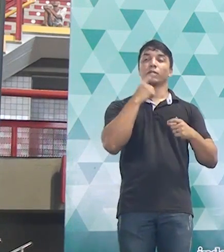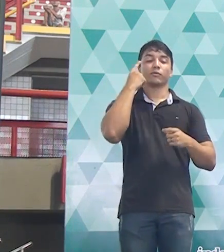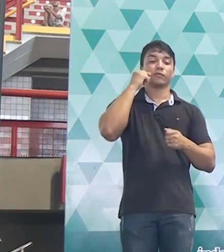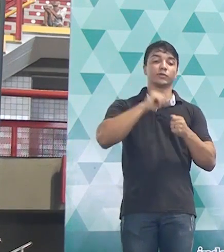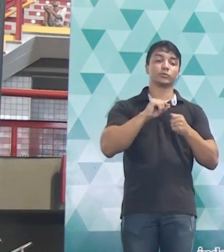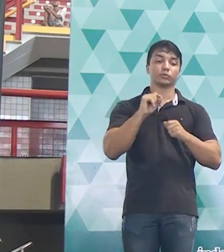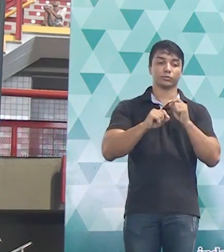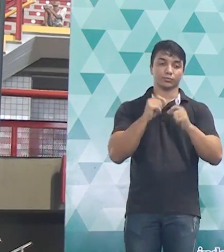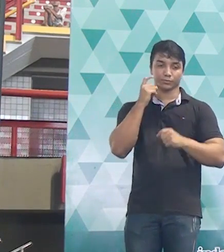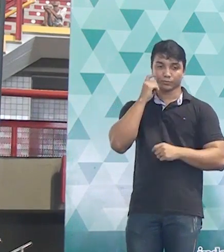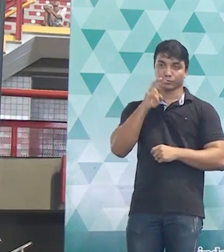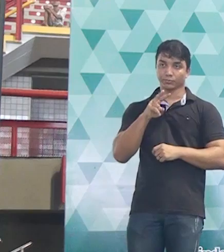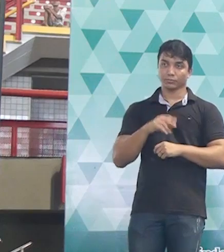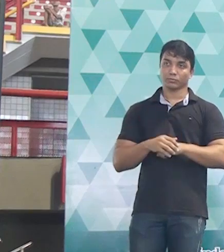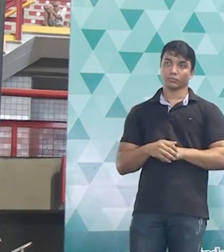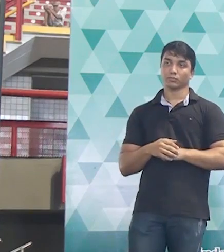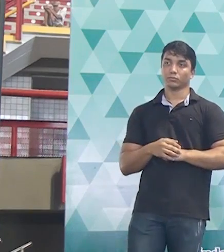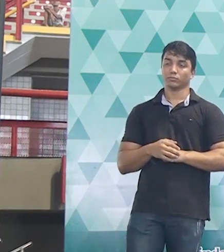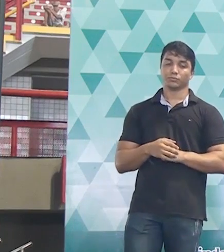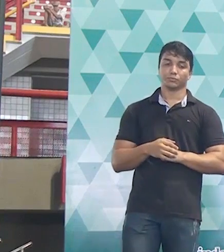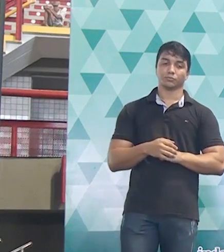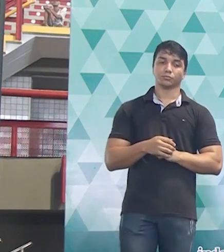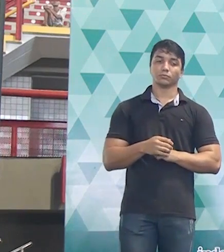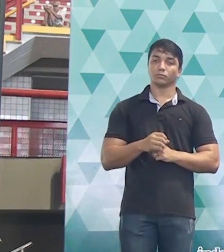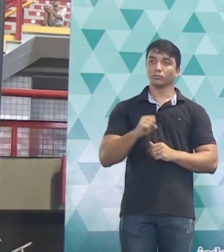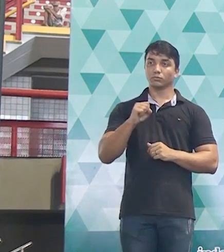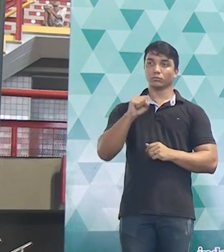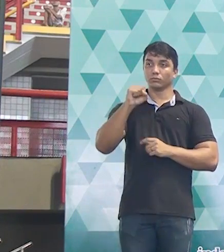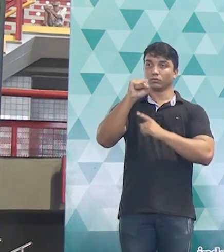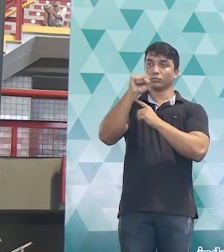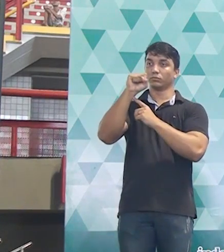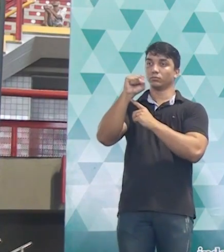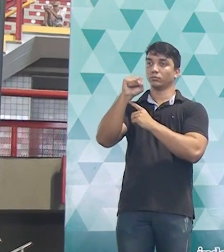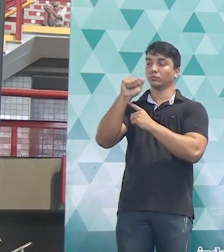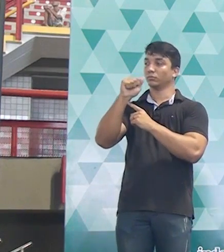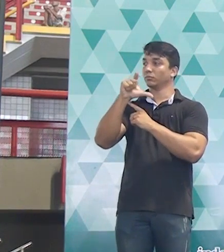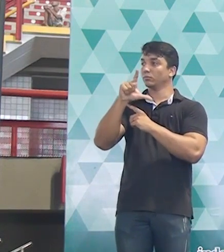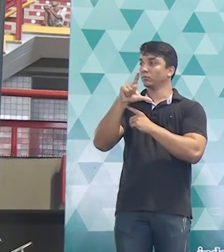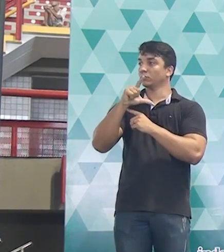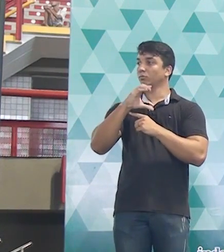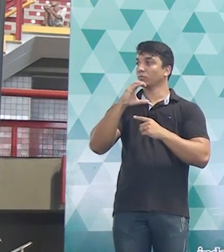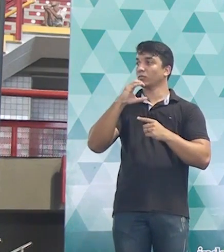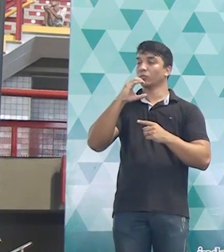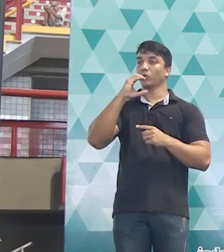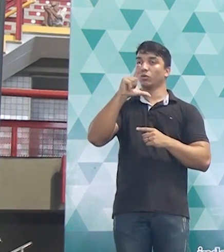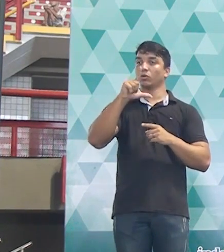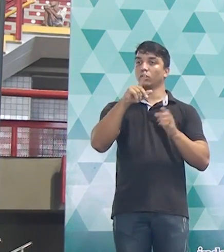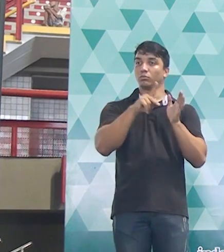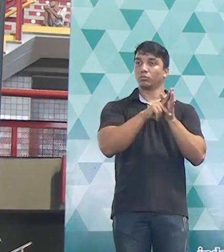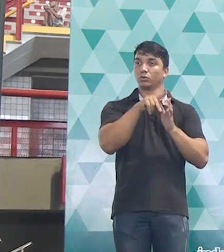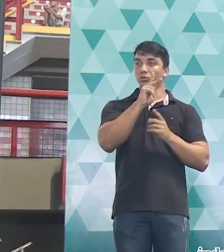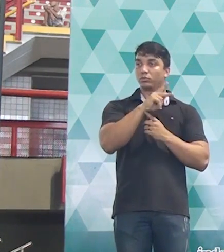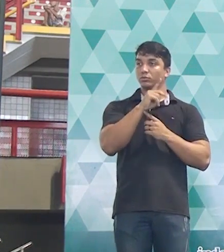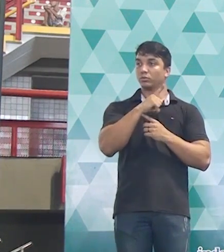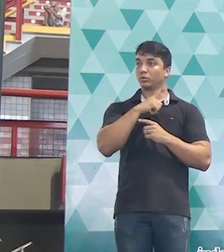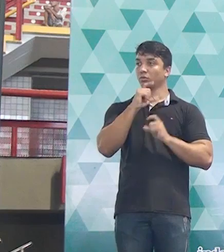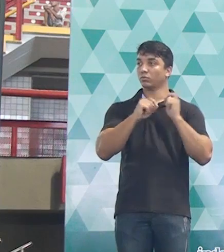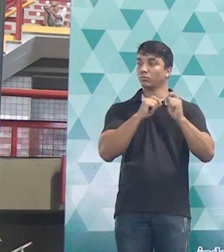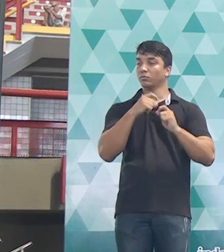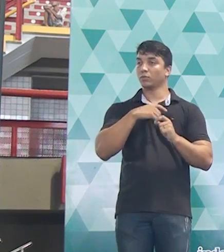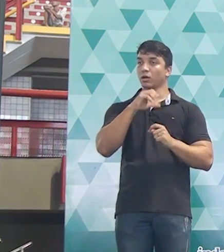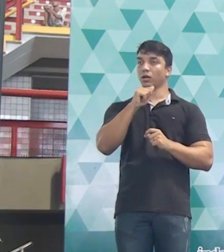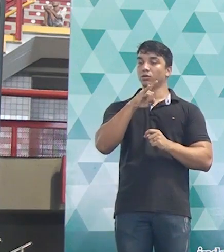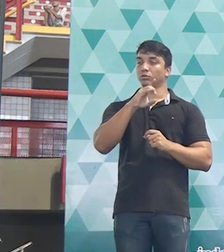pessoal. O primeiro sal é o cloreto de potássio. Ele é derivado de um